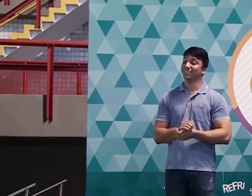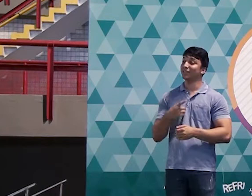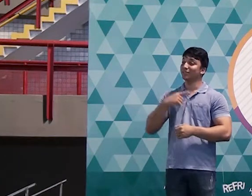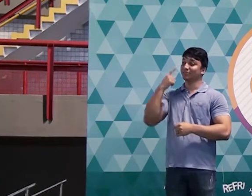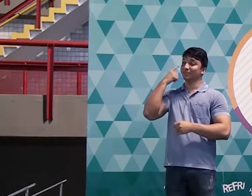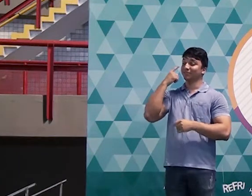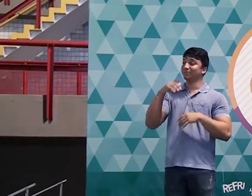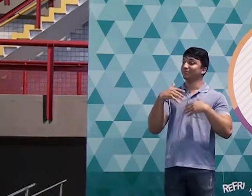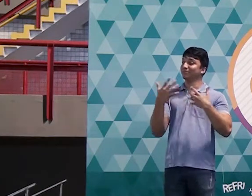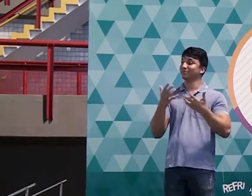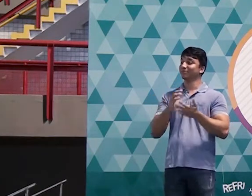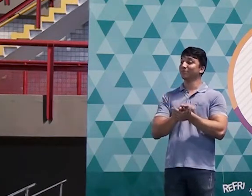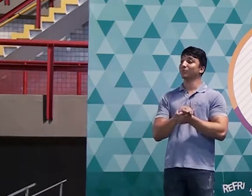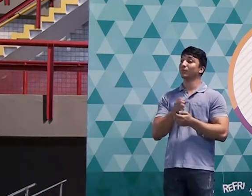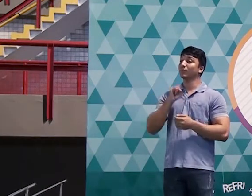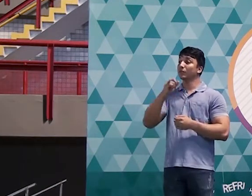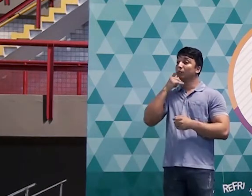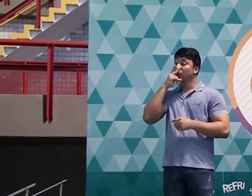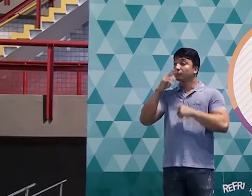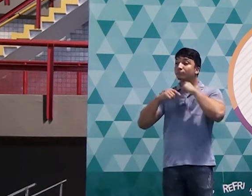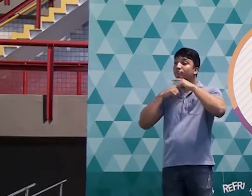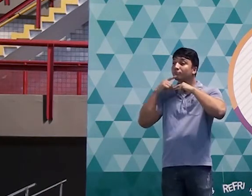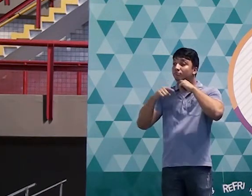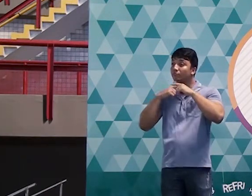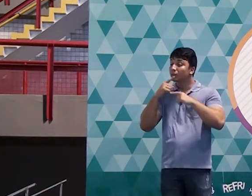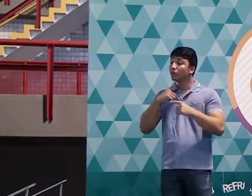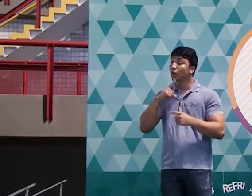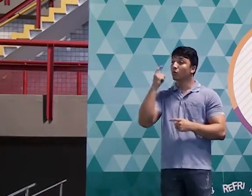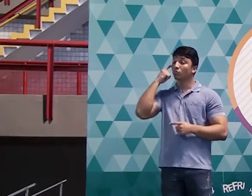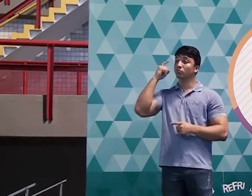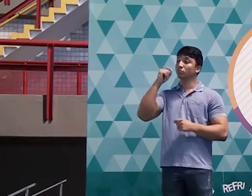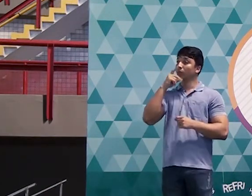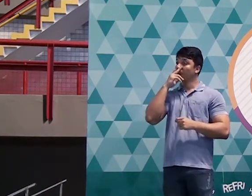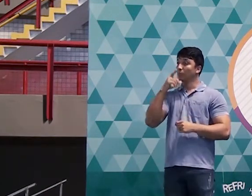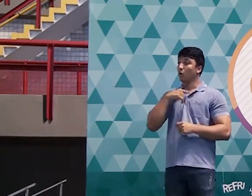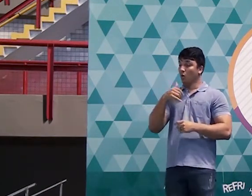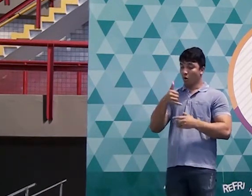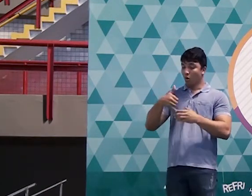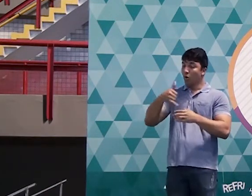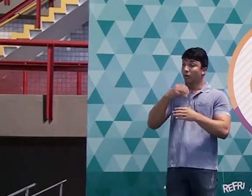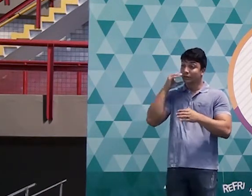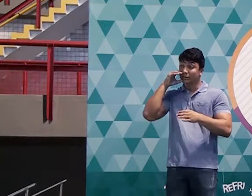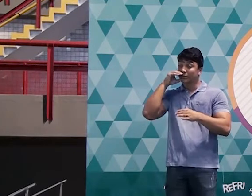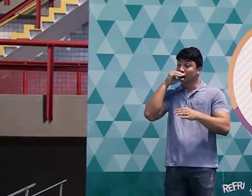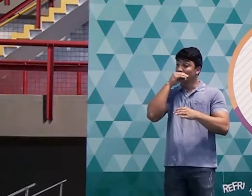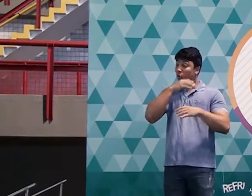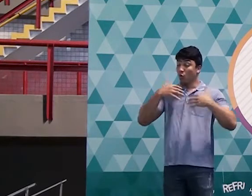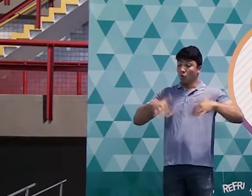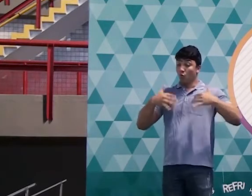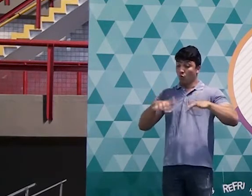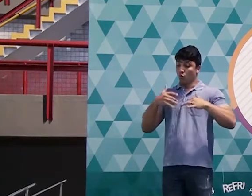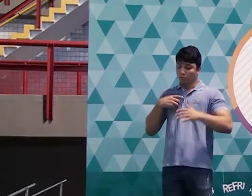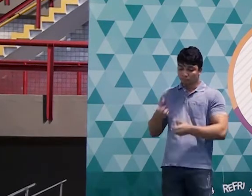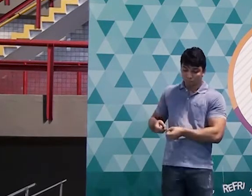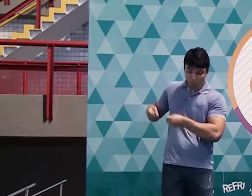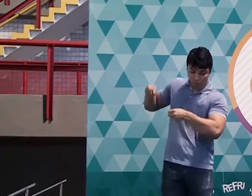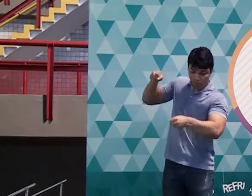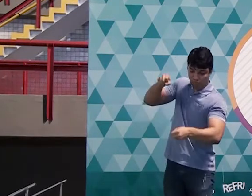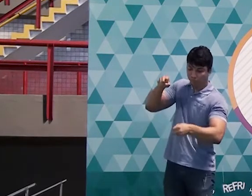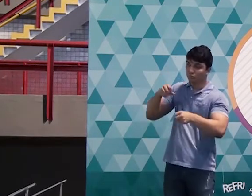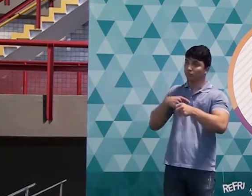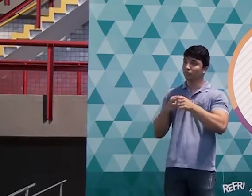Ó. Se não funcionar a pedra, a gente pega um caldeirão de óleo quente, de água fervendo e joga na cabeça da